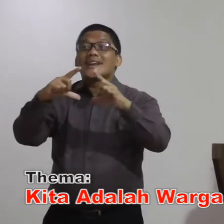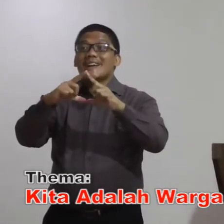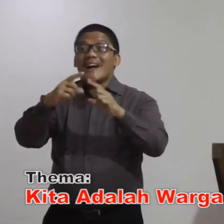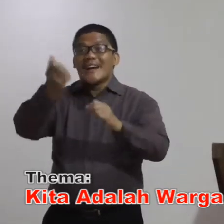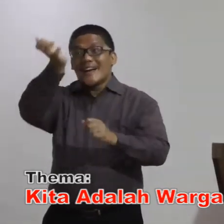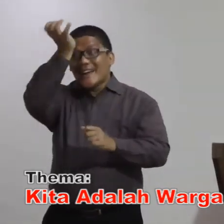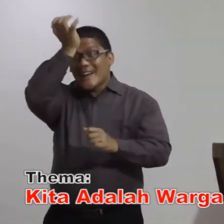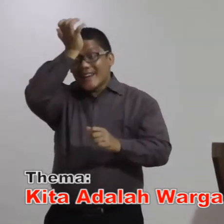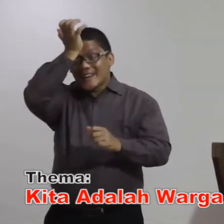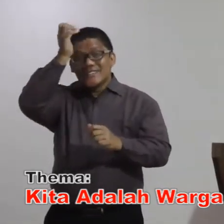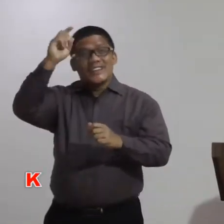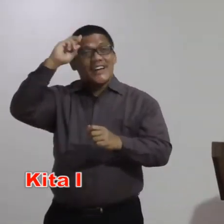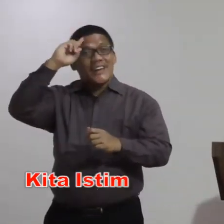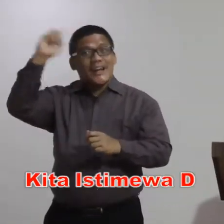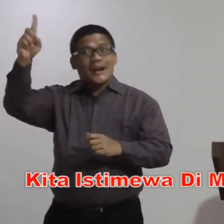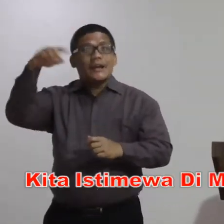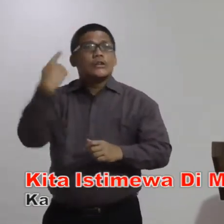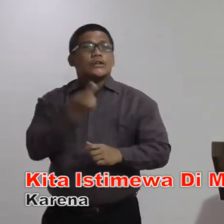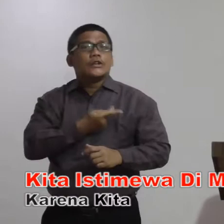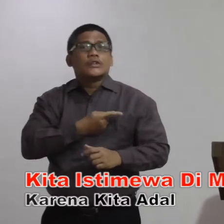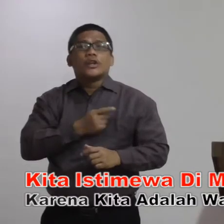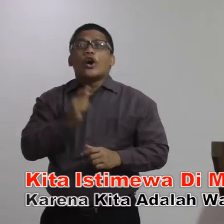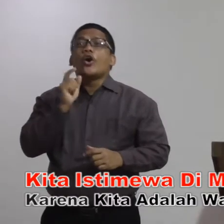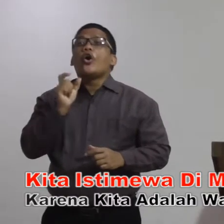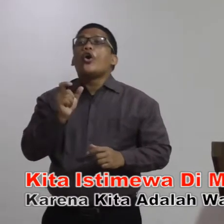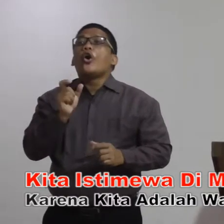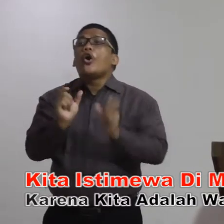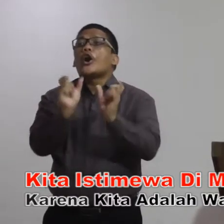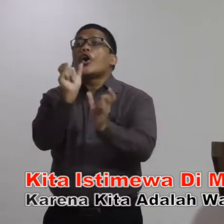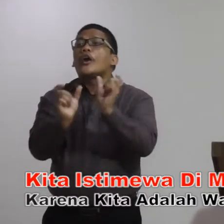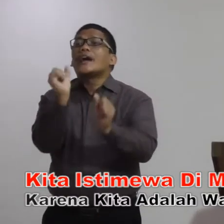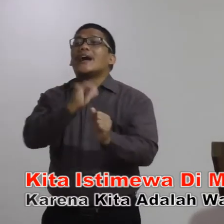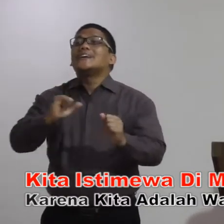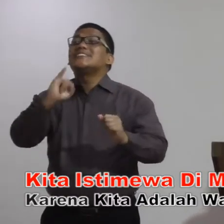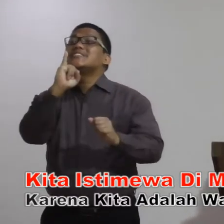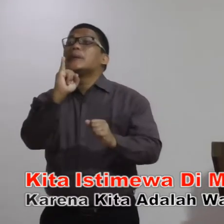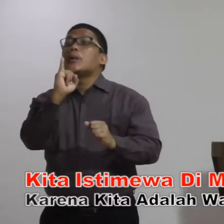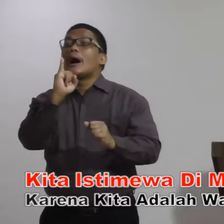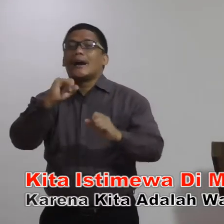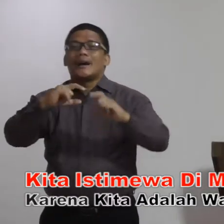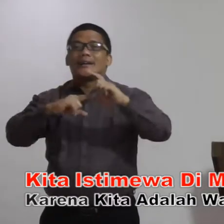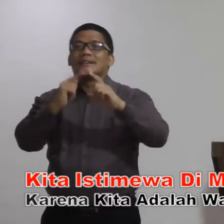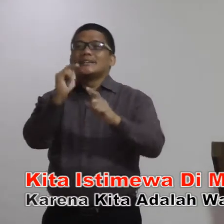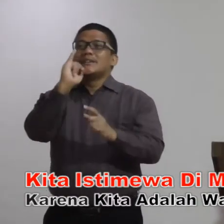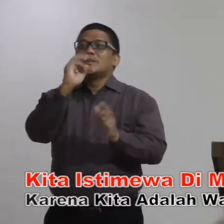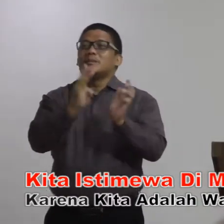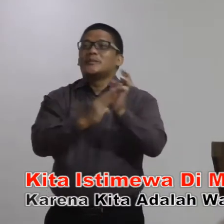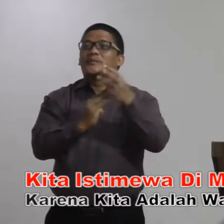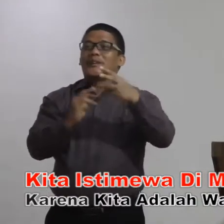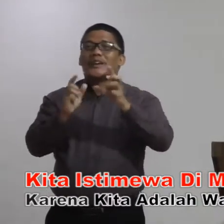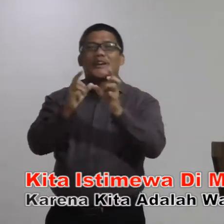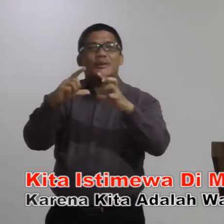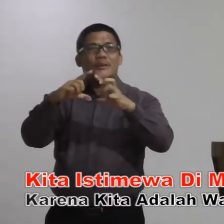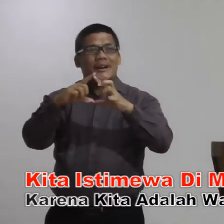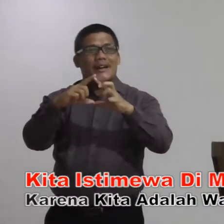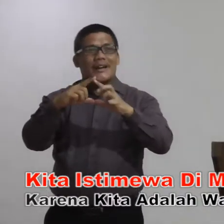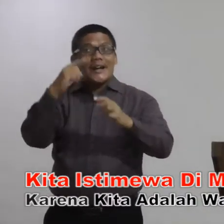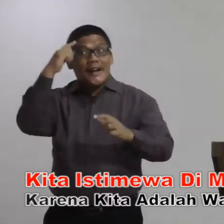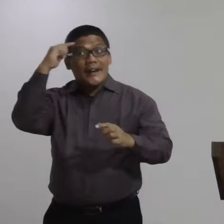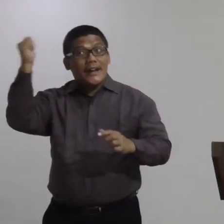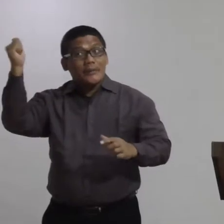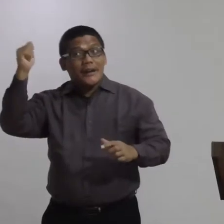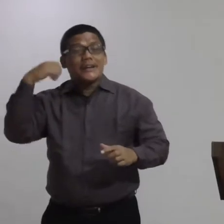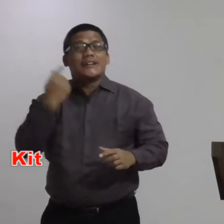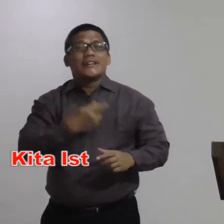Kita ini adalah orang-orang yang istimewa di mata Tuhan. Kenapa? Karena kita telah menjadi warga kerajaan